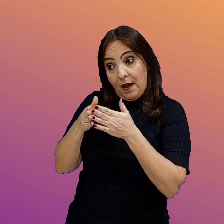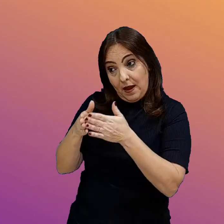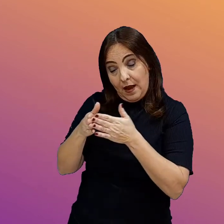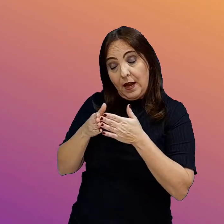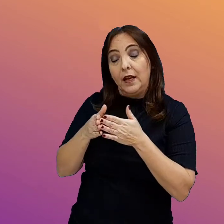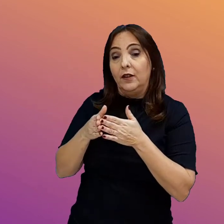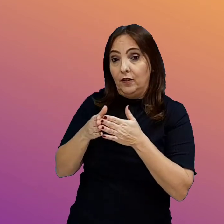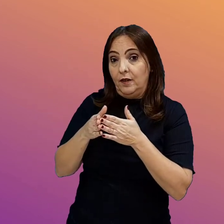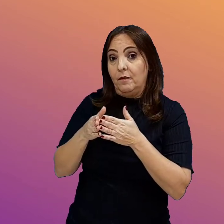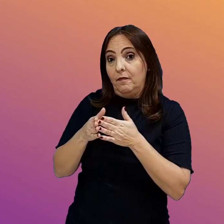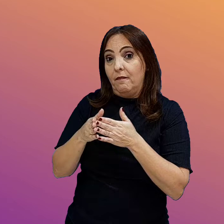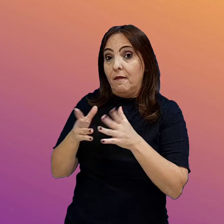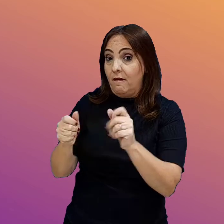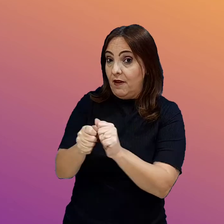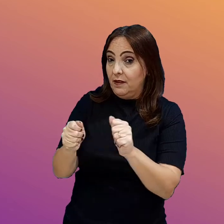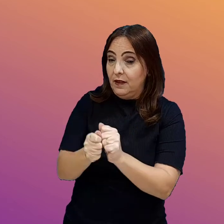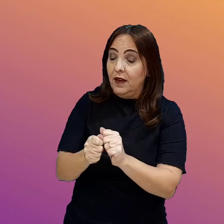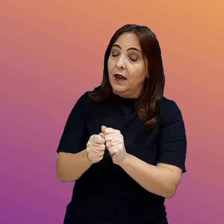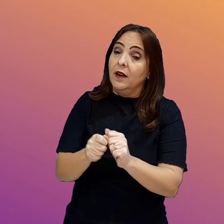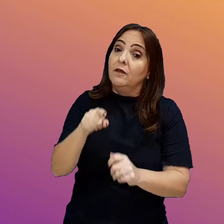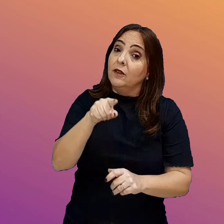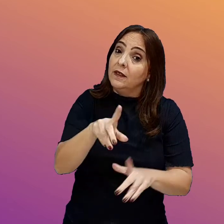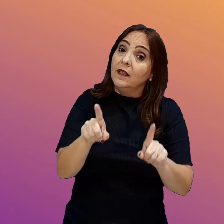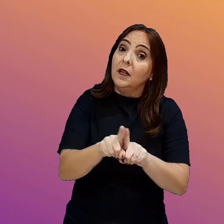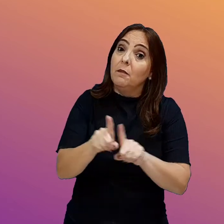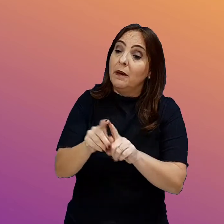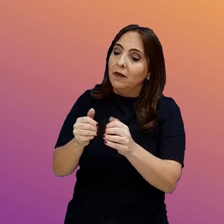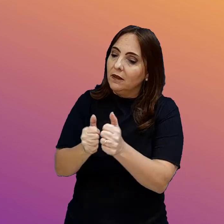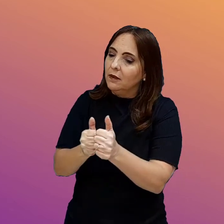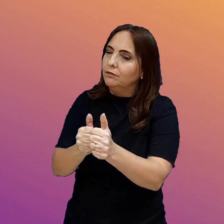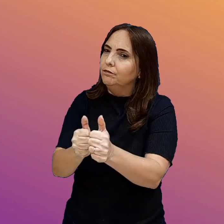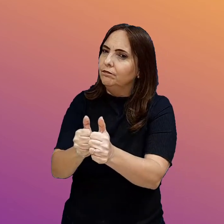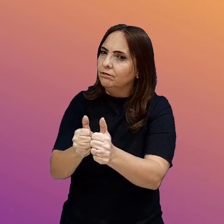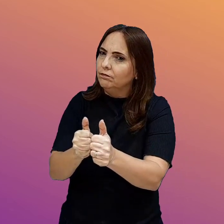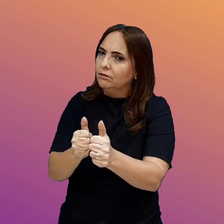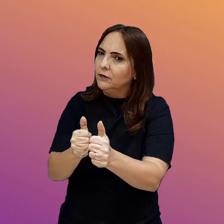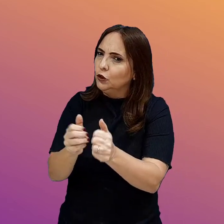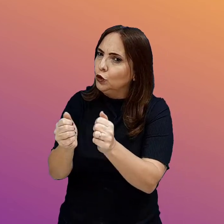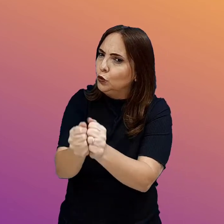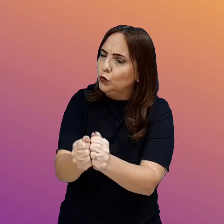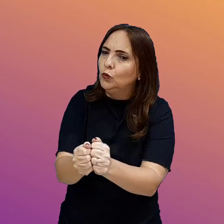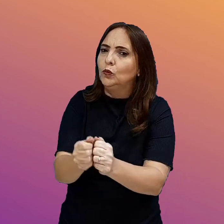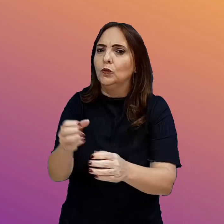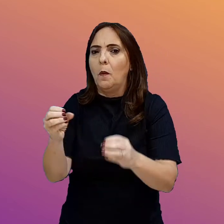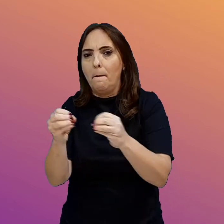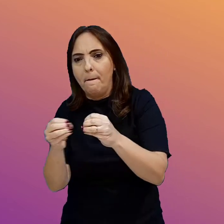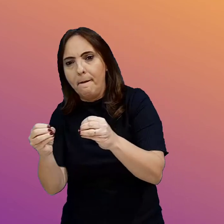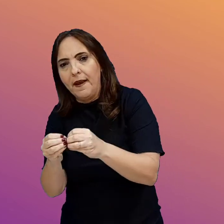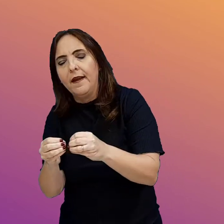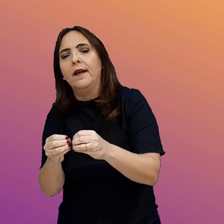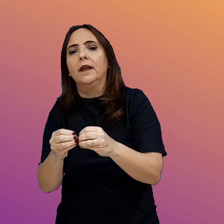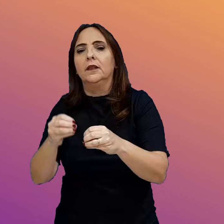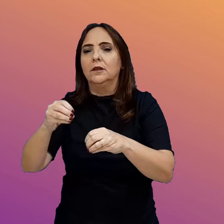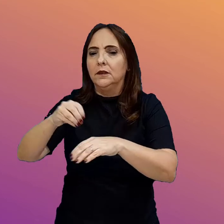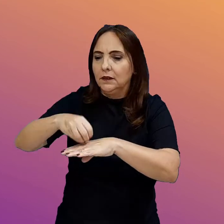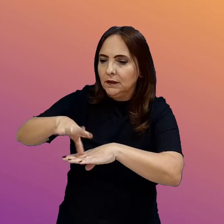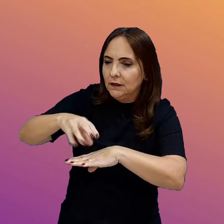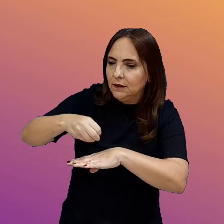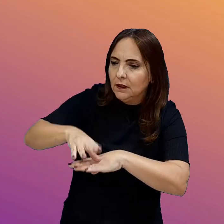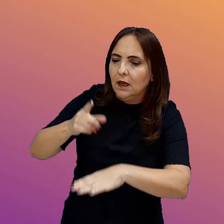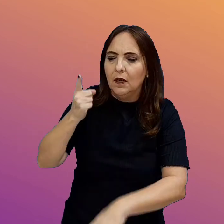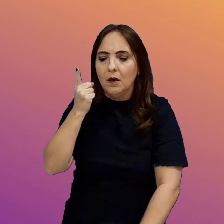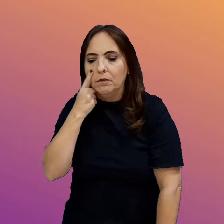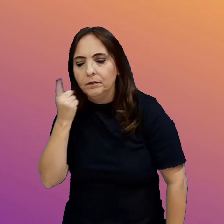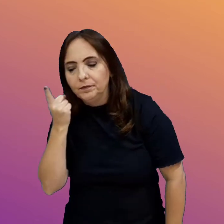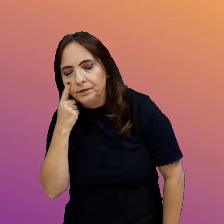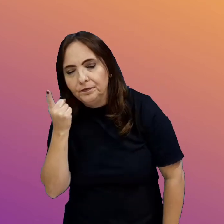vá lá e faça, você acompanhe, você esteja por perto, né? Como o Daniel falou, vendo o que eles